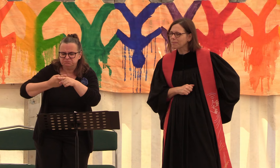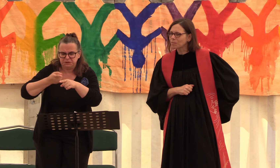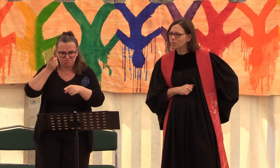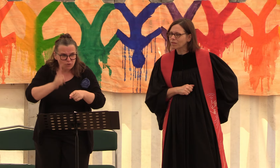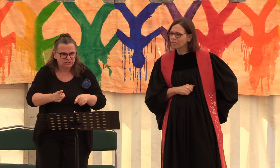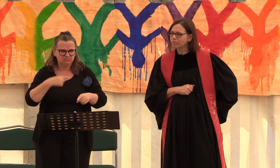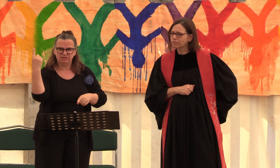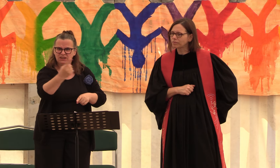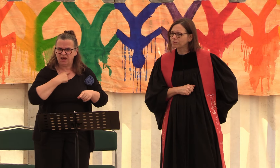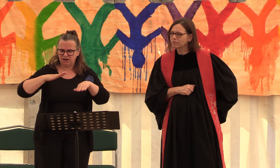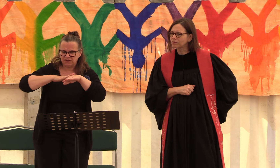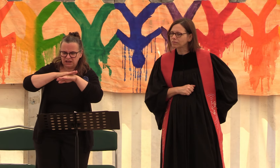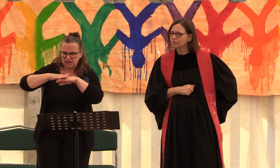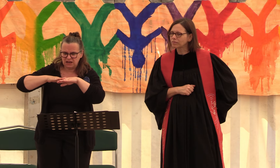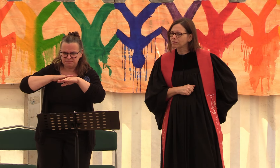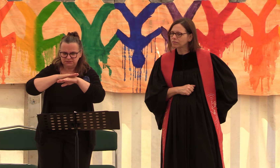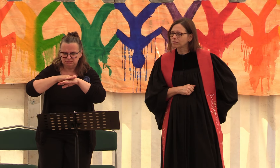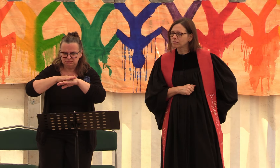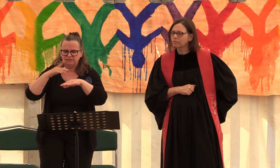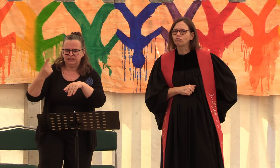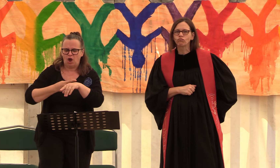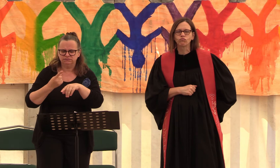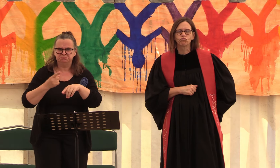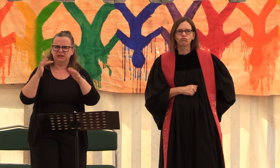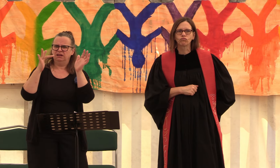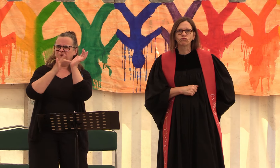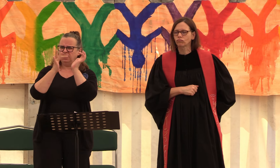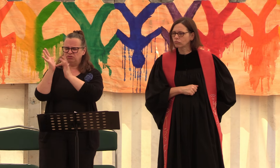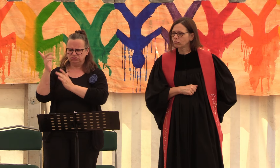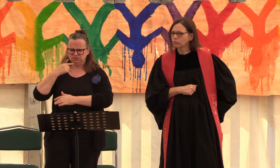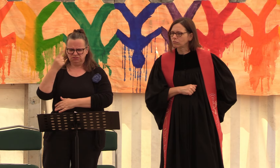Wie oft müssen wir denn vergeben?